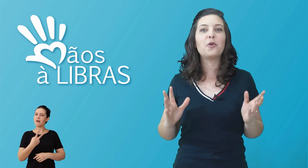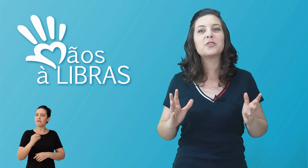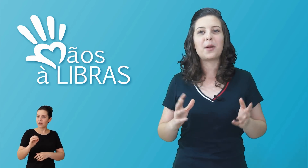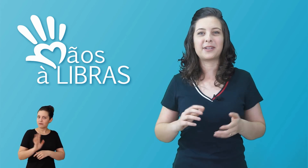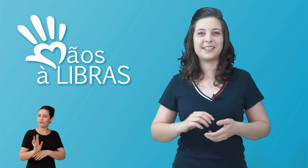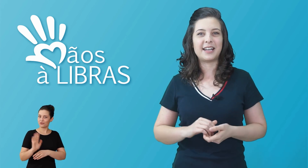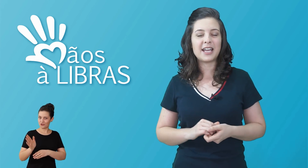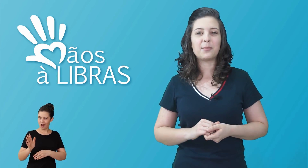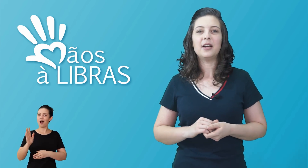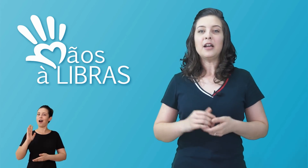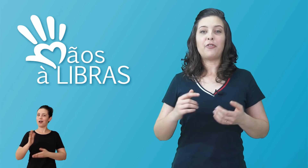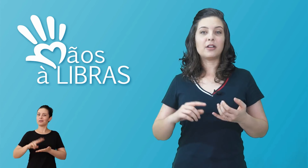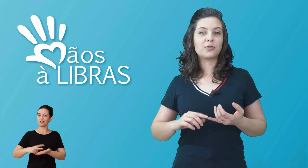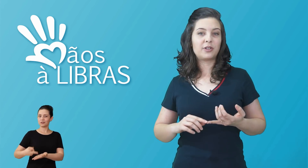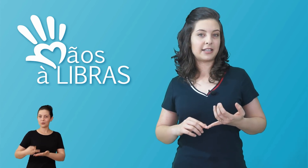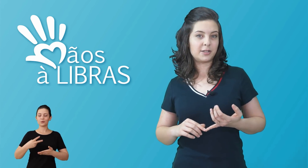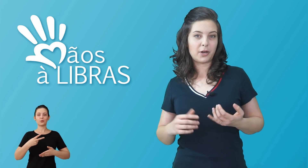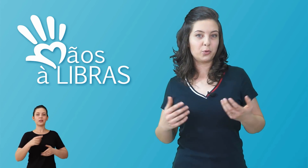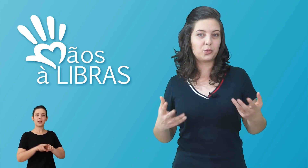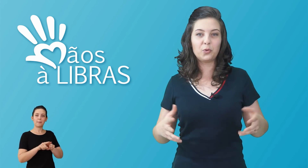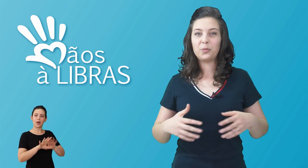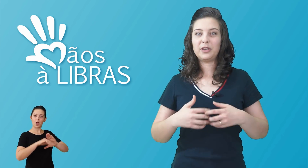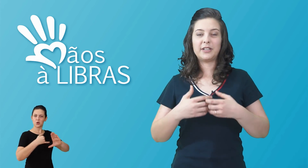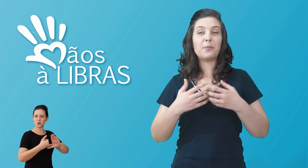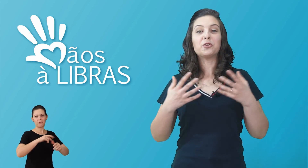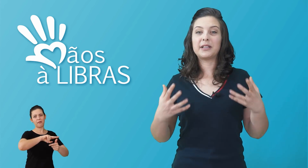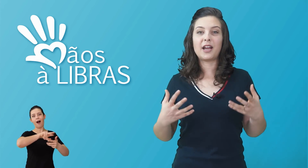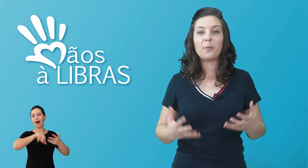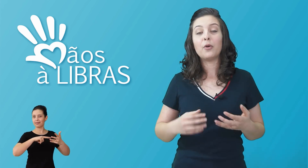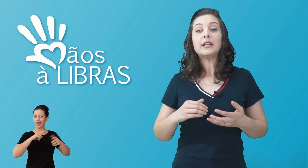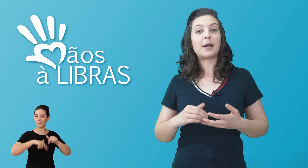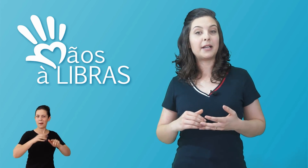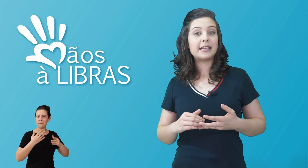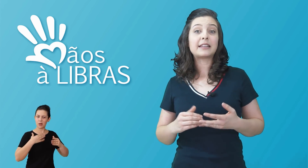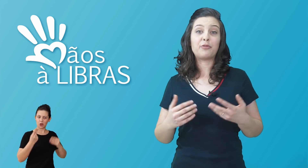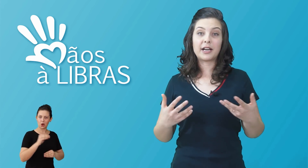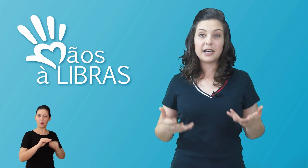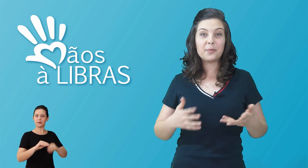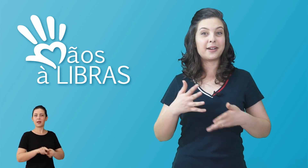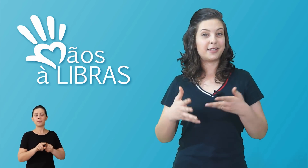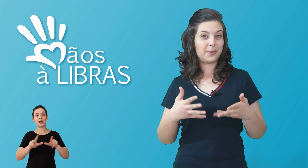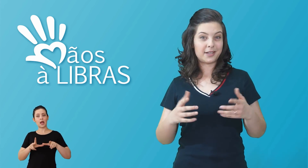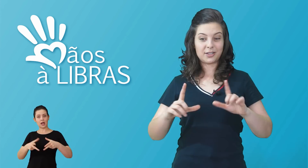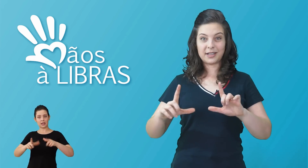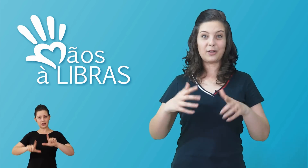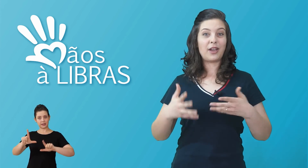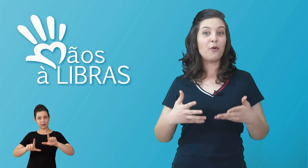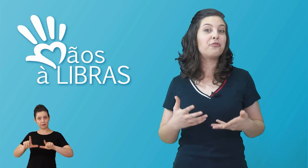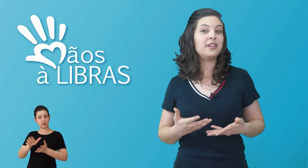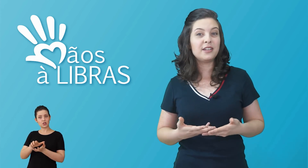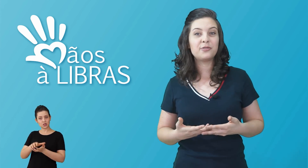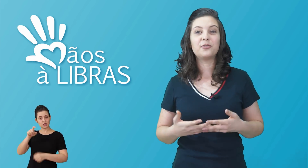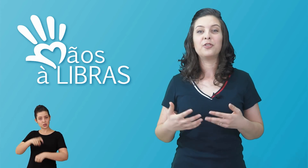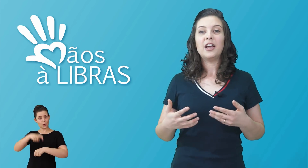20 filmes já para cinema, faço canais para YouTube, enfim, tem muito material meu. Trabalhei na TV Câmara, interpretação na TV